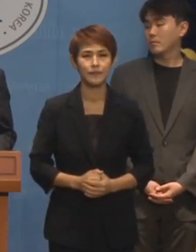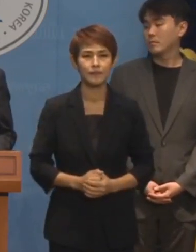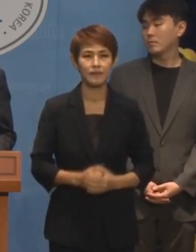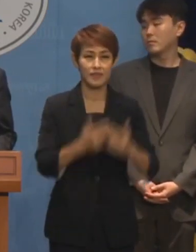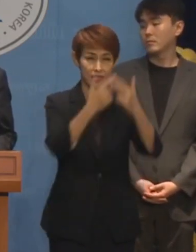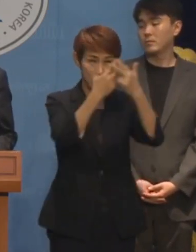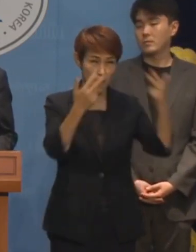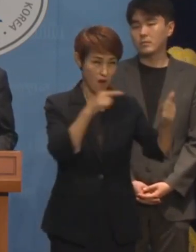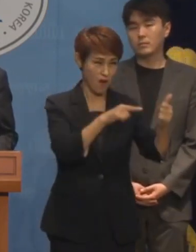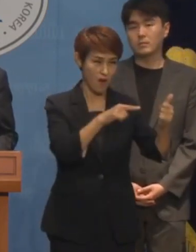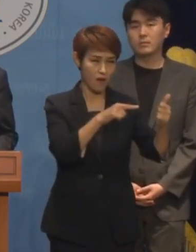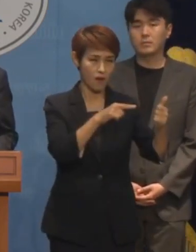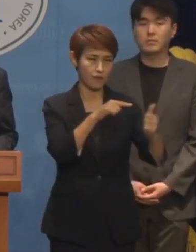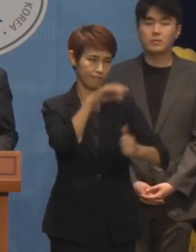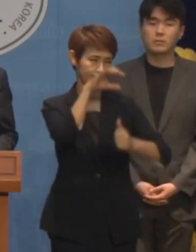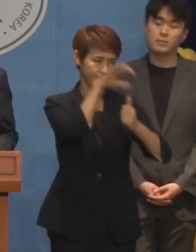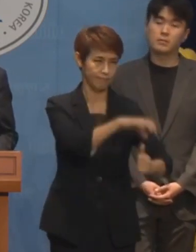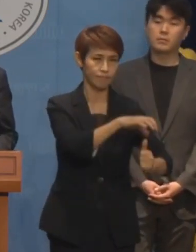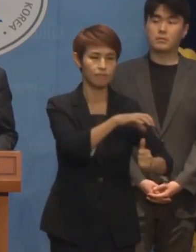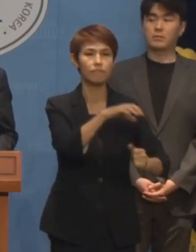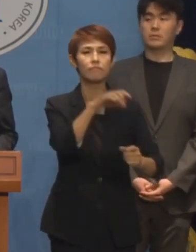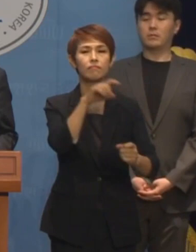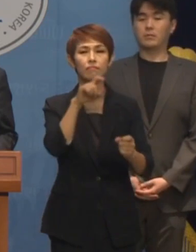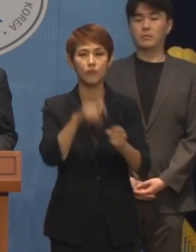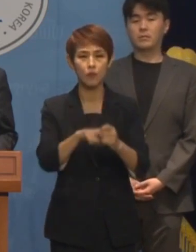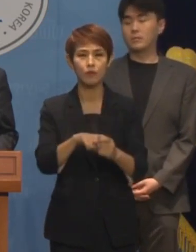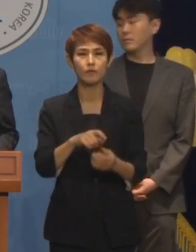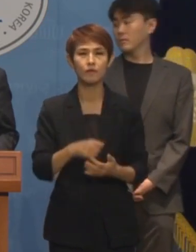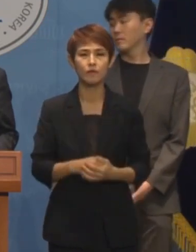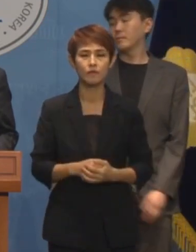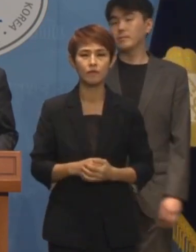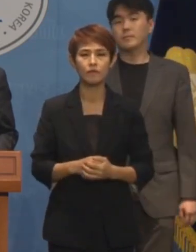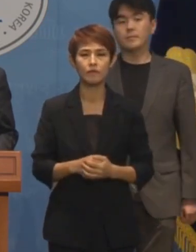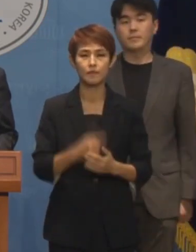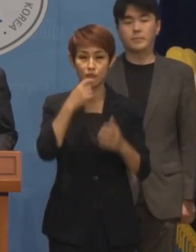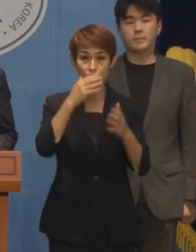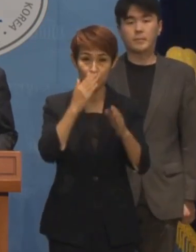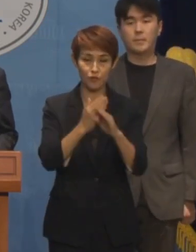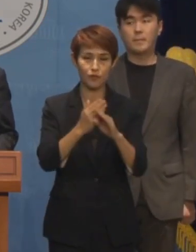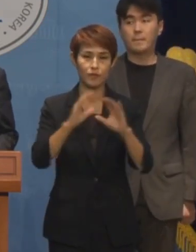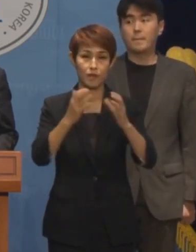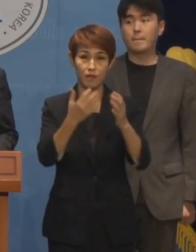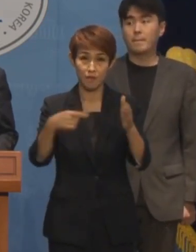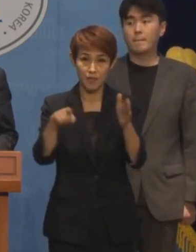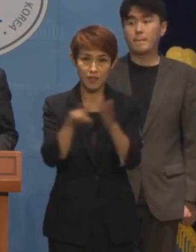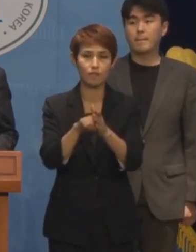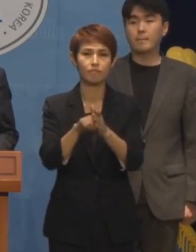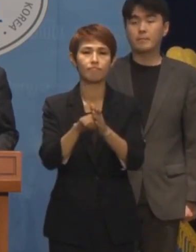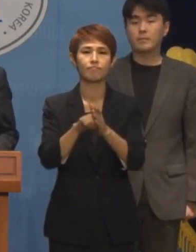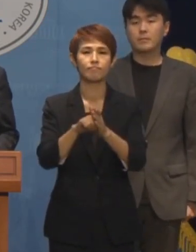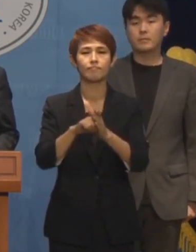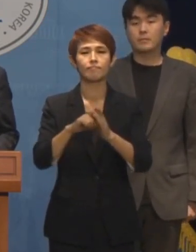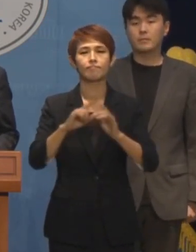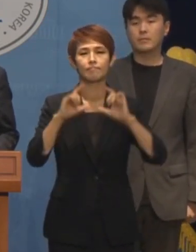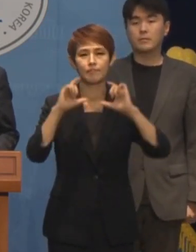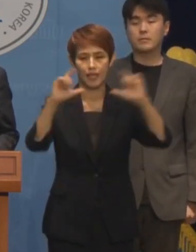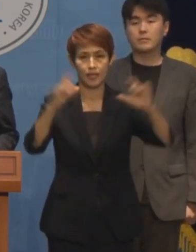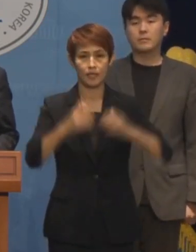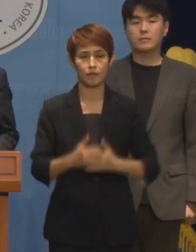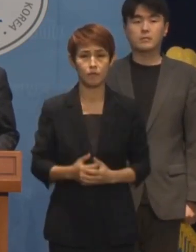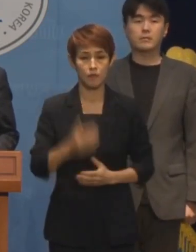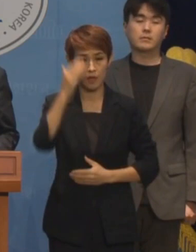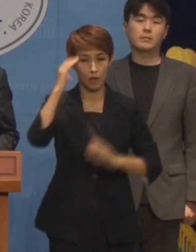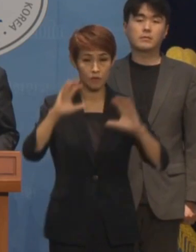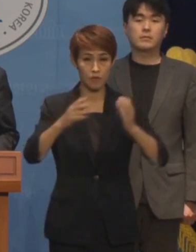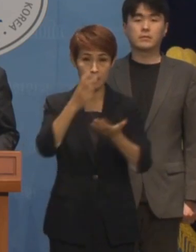이재명 구속 촉구 및 민주공화국 수호를 위한 대국민 성명서 대한민국